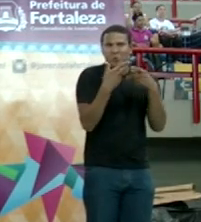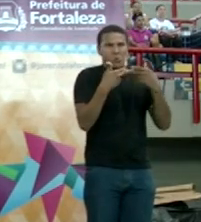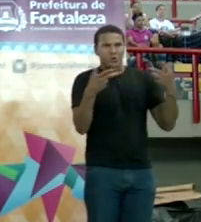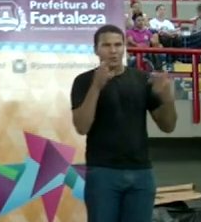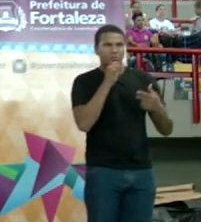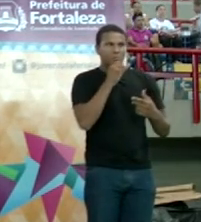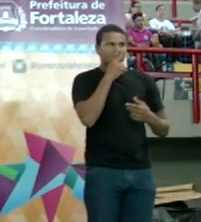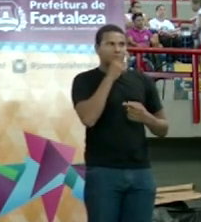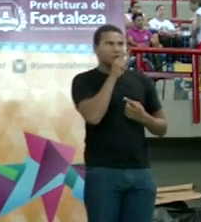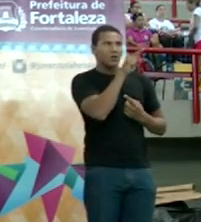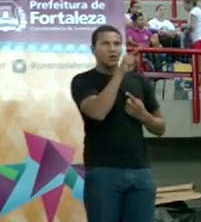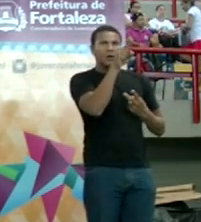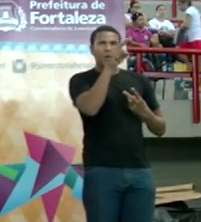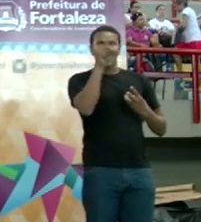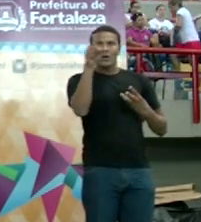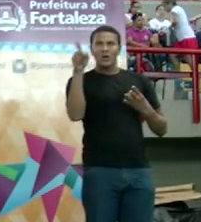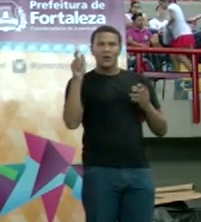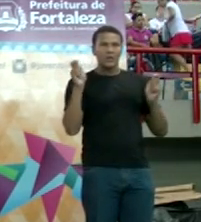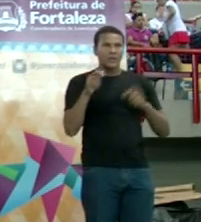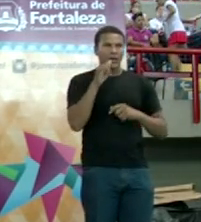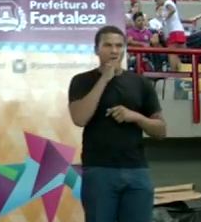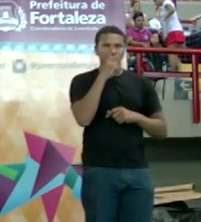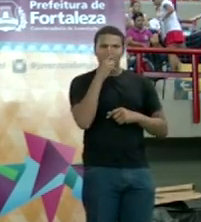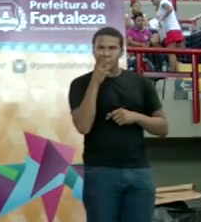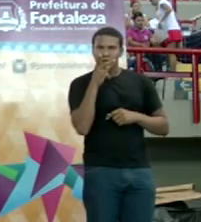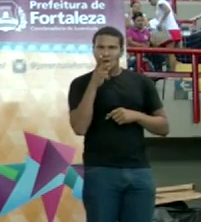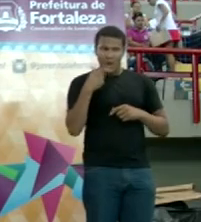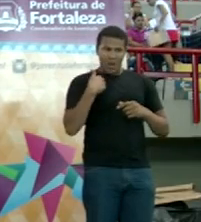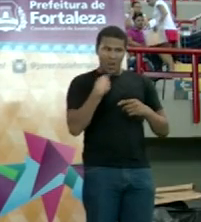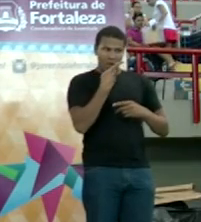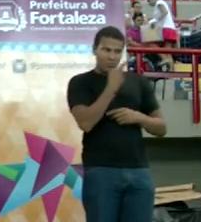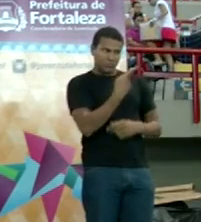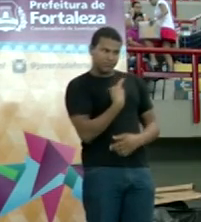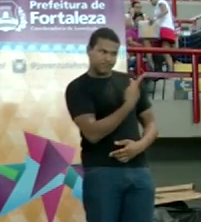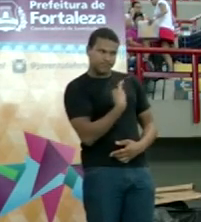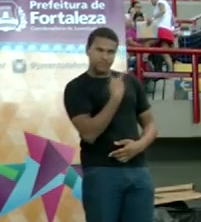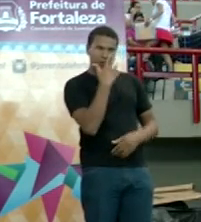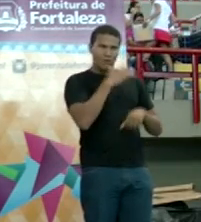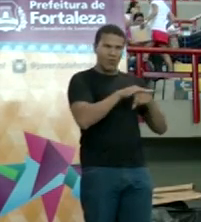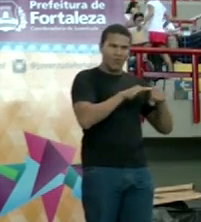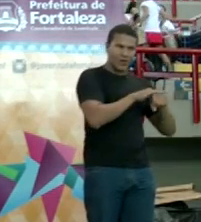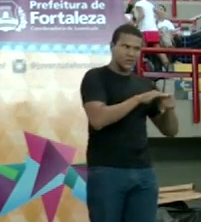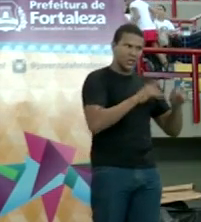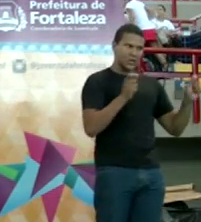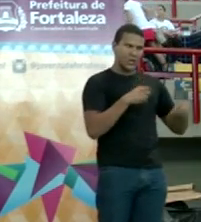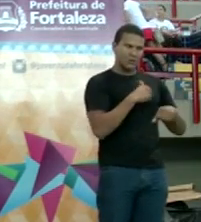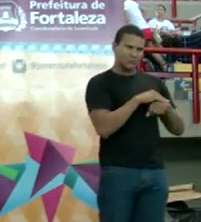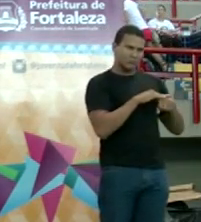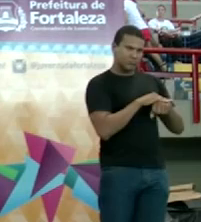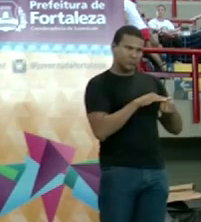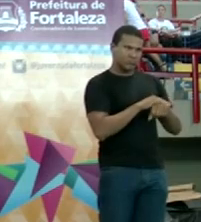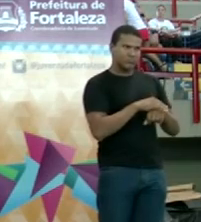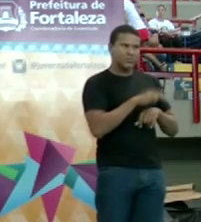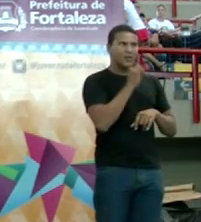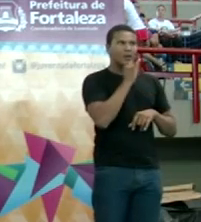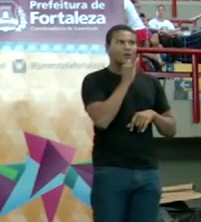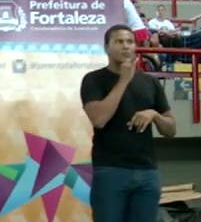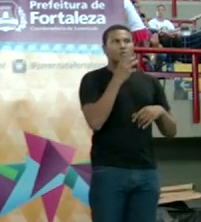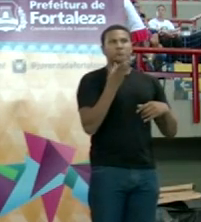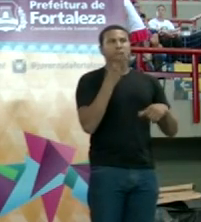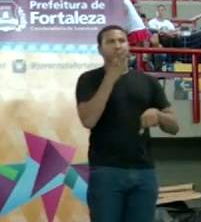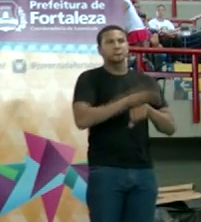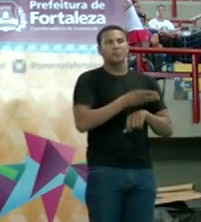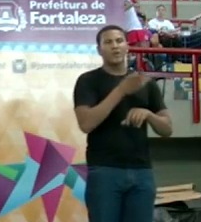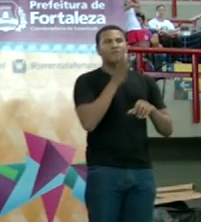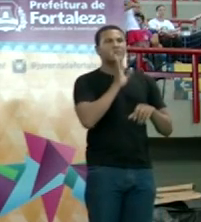uma saiba o que eu estou conversando com a outra. Todos vocês sabem que eu posso conversar pelo Message, por exemplo,